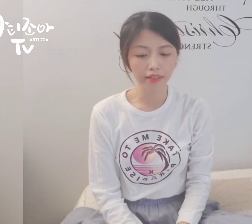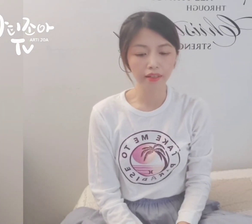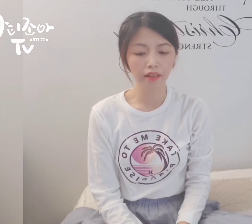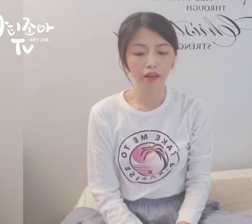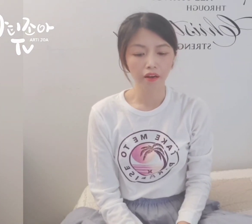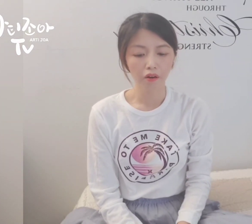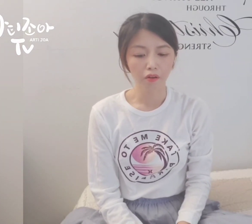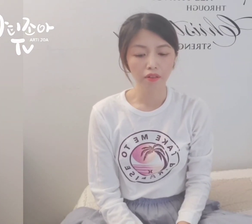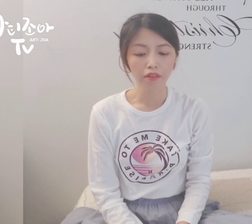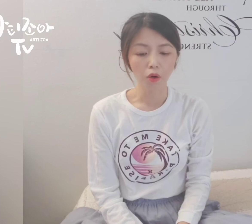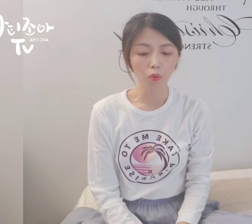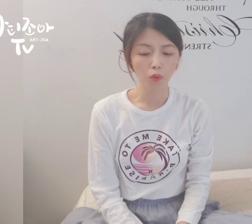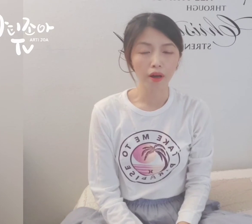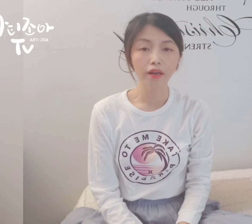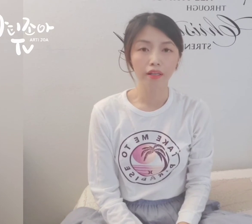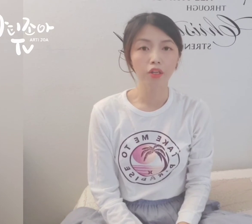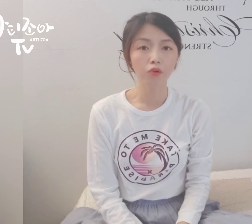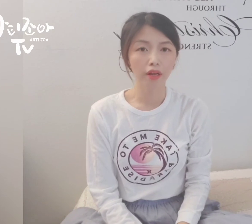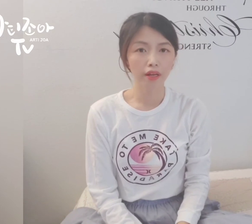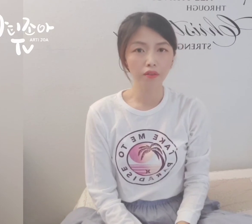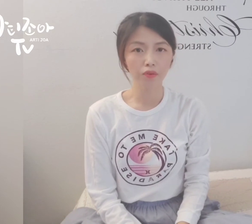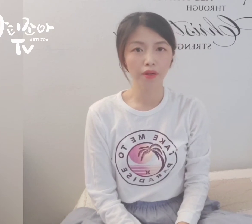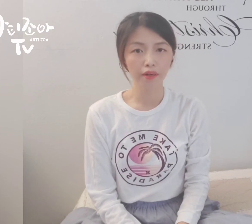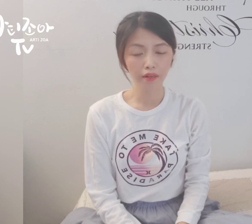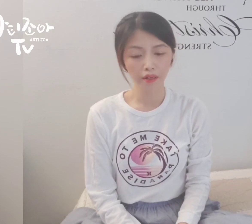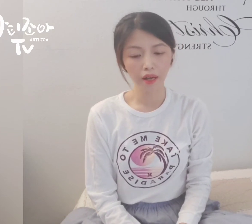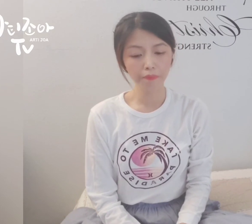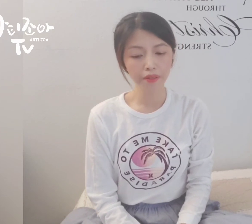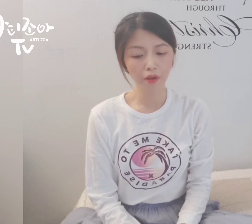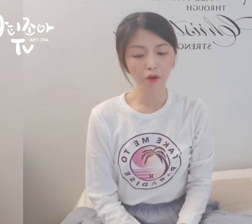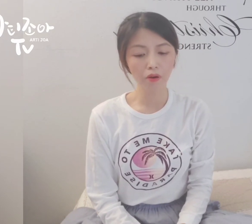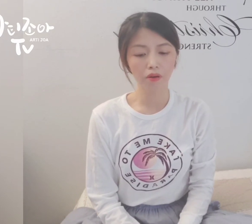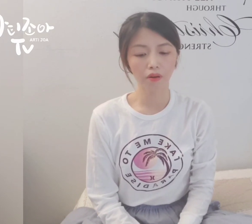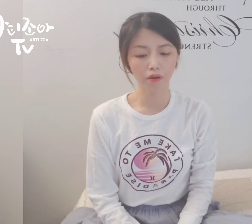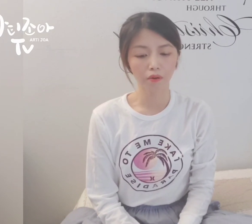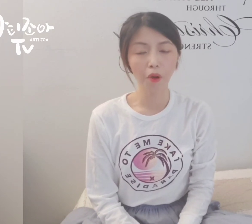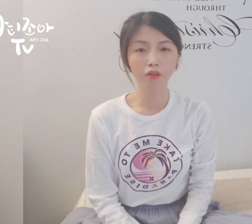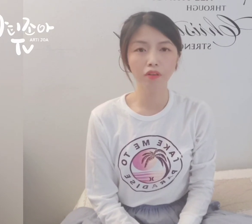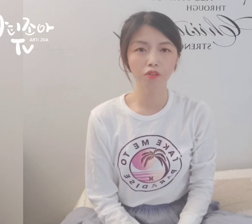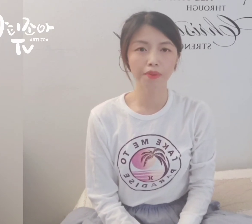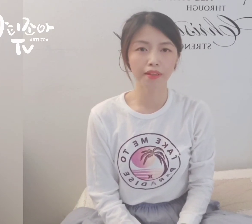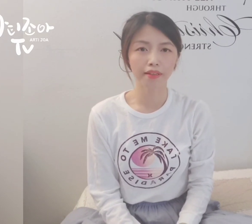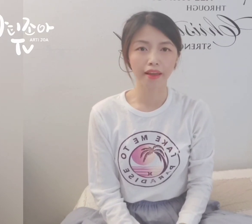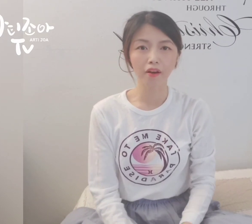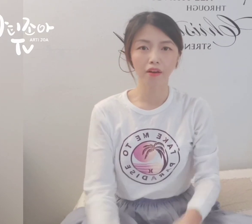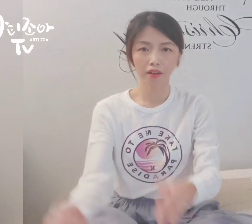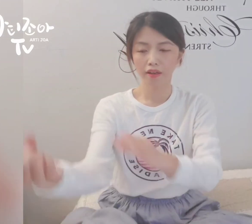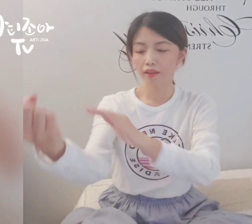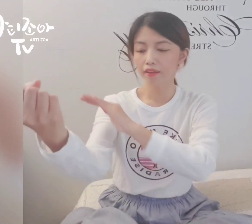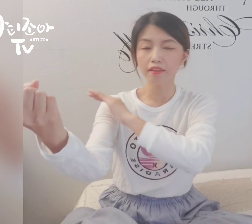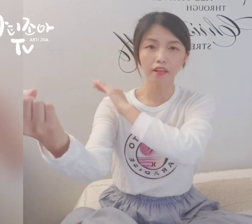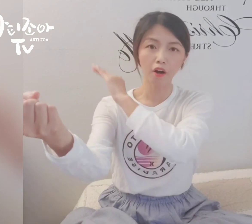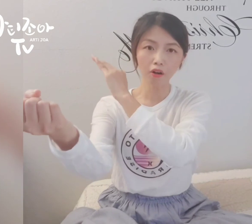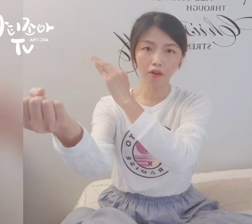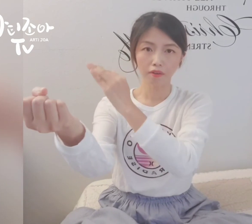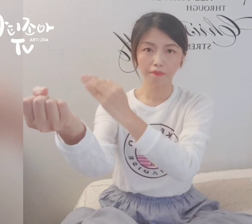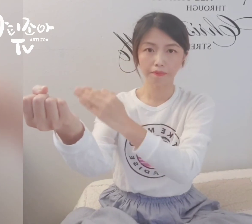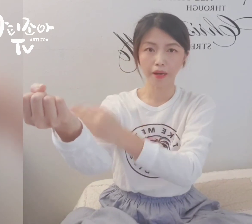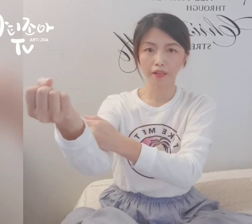전능하신은 능력과 이루다 수화를 합해서 표현해 주시면 되는데요. 능력, 방금